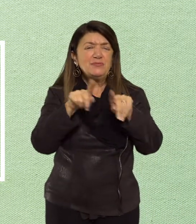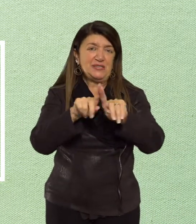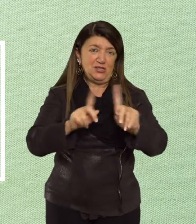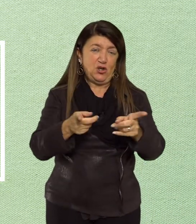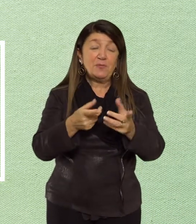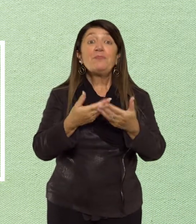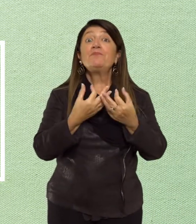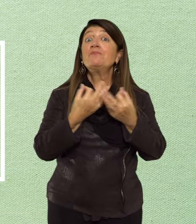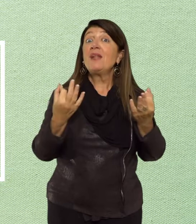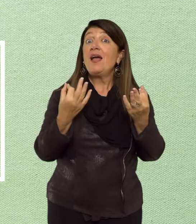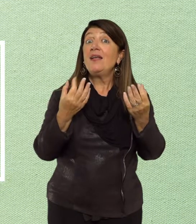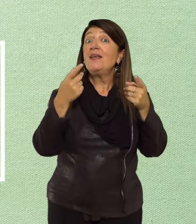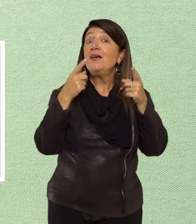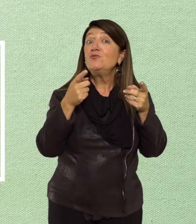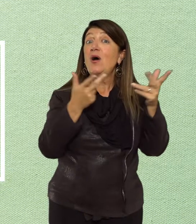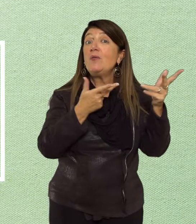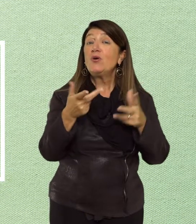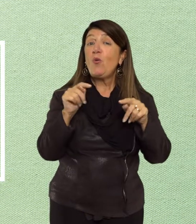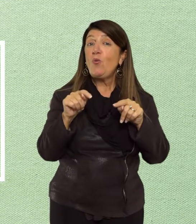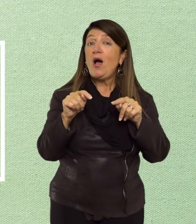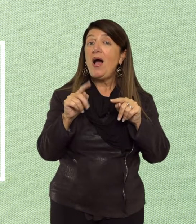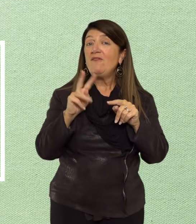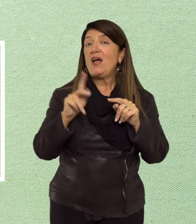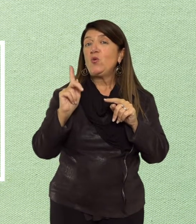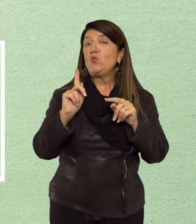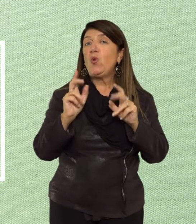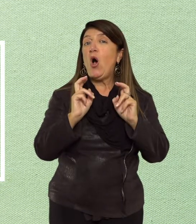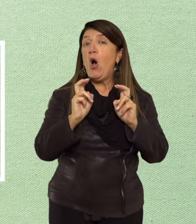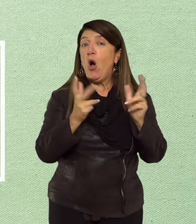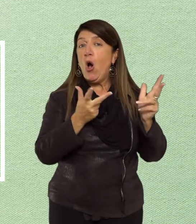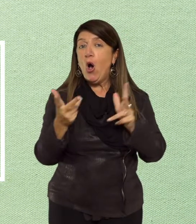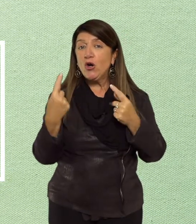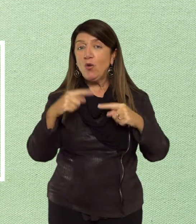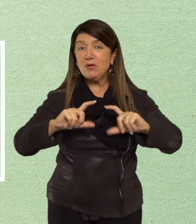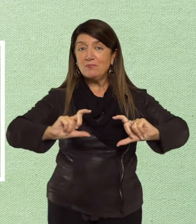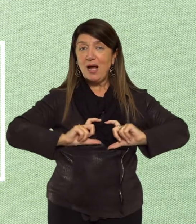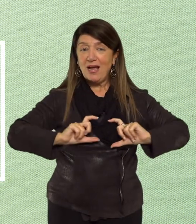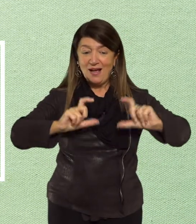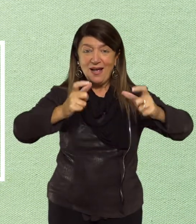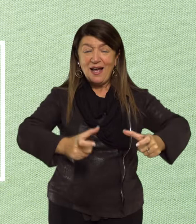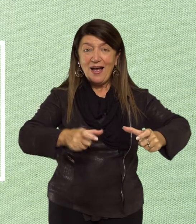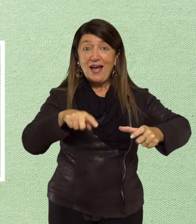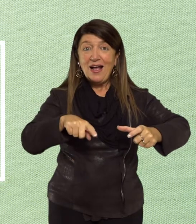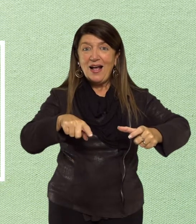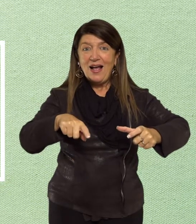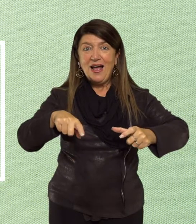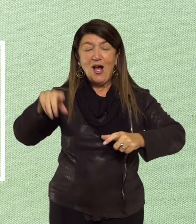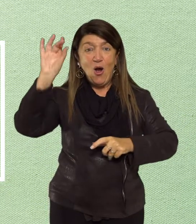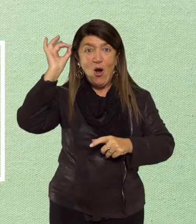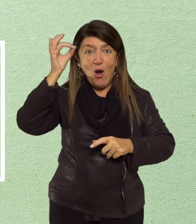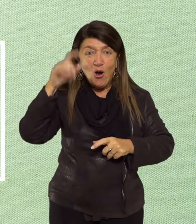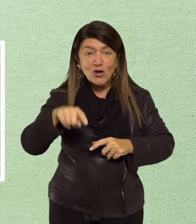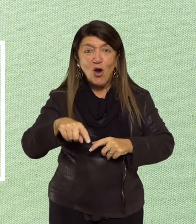Carlotta, qui hai portato anche il tuo tesoro, Il mio due bottino ori, giapponese. esatto, due ori, due argenti